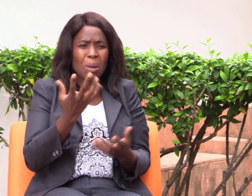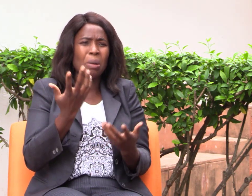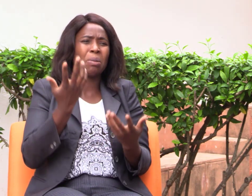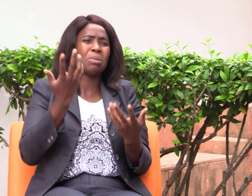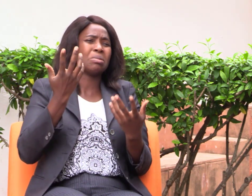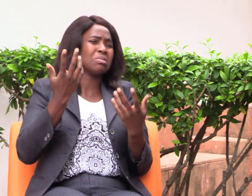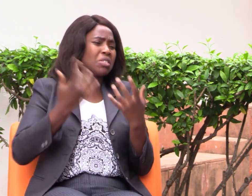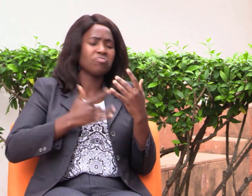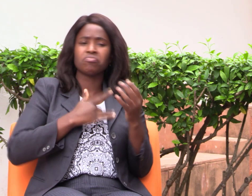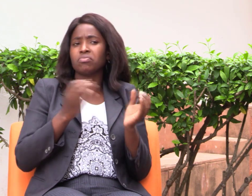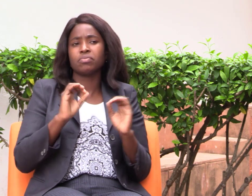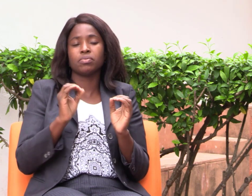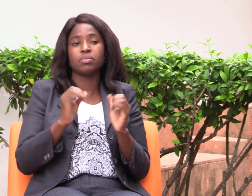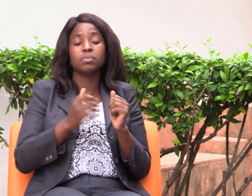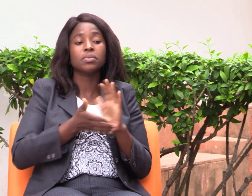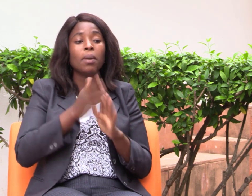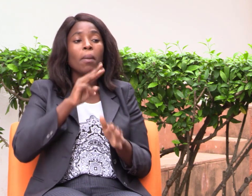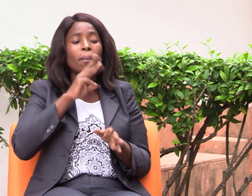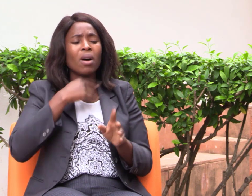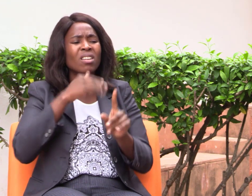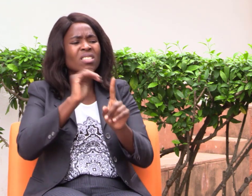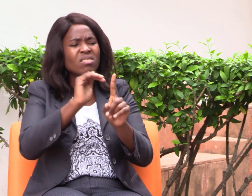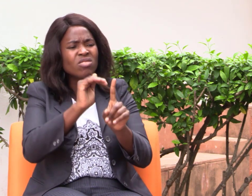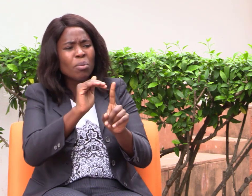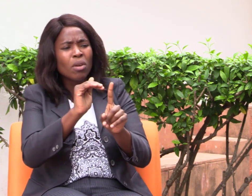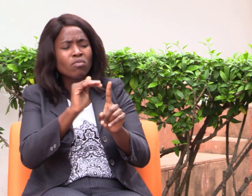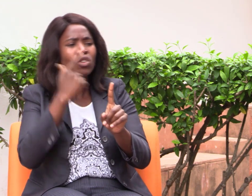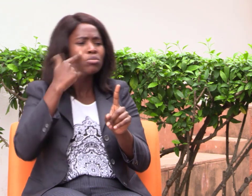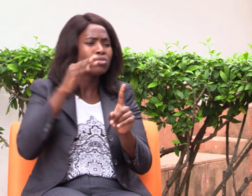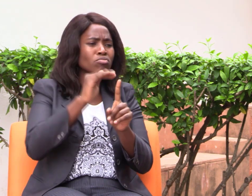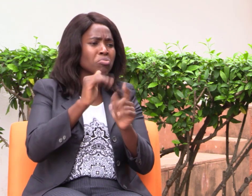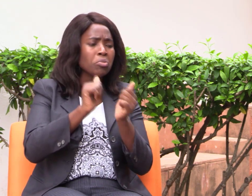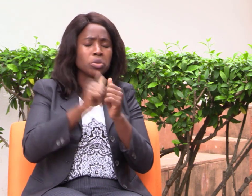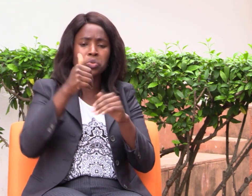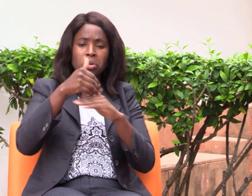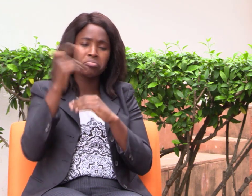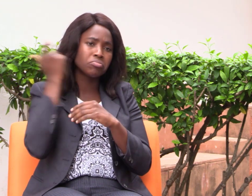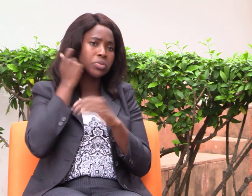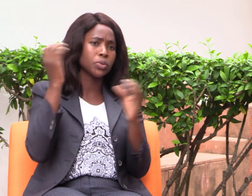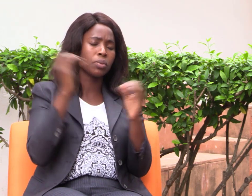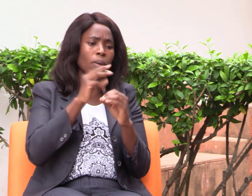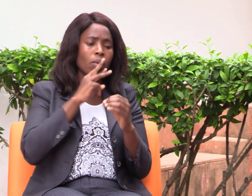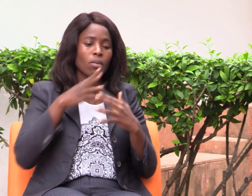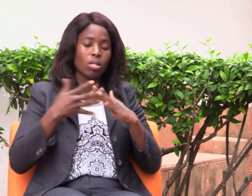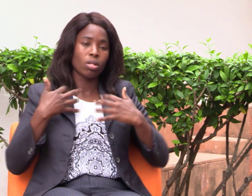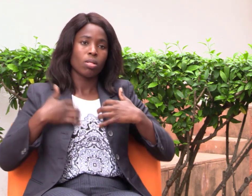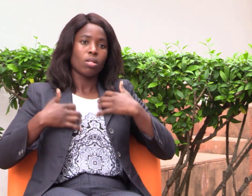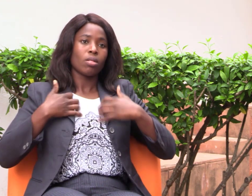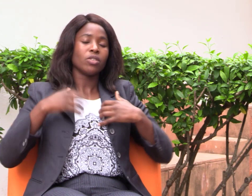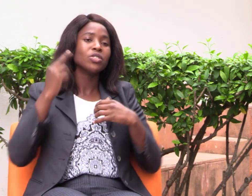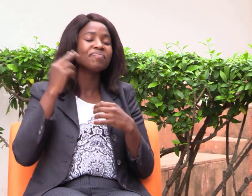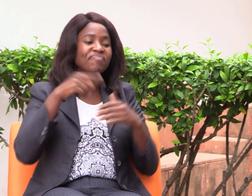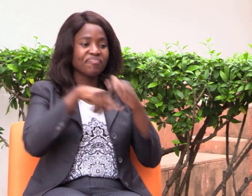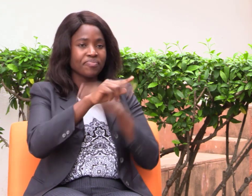não senti nenhuma dor, senti assim o meu corpo normal, os meus pais lá chamaram